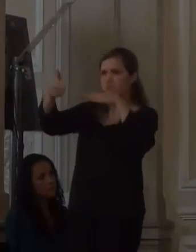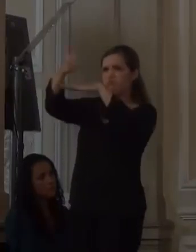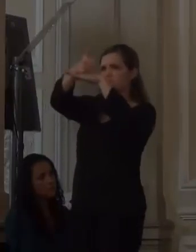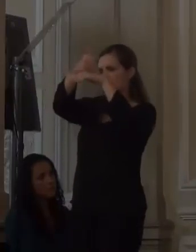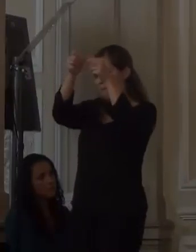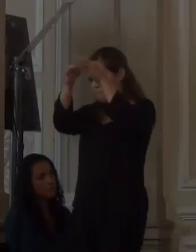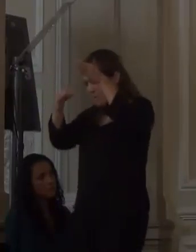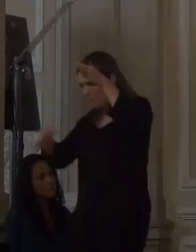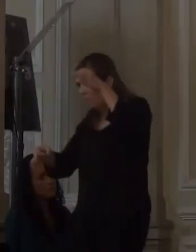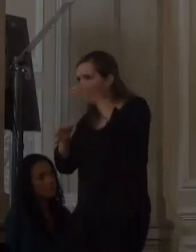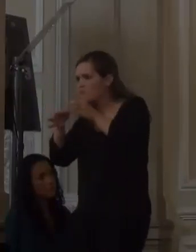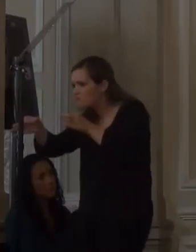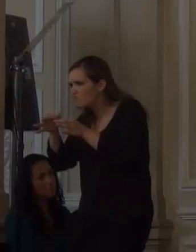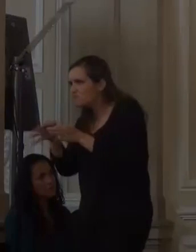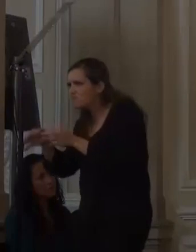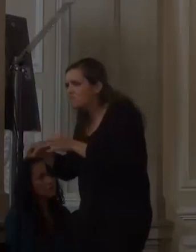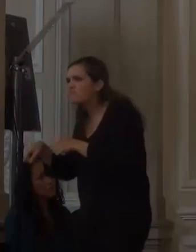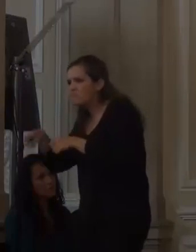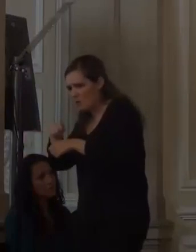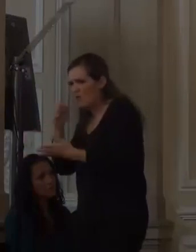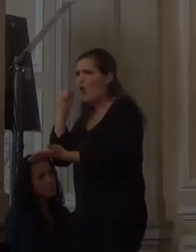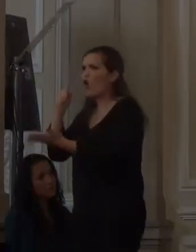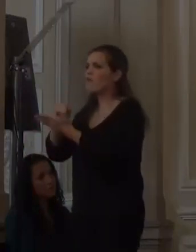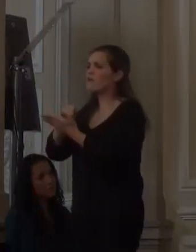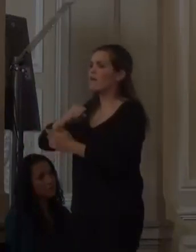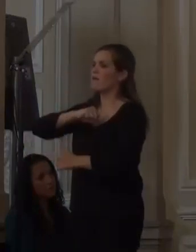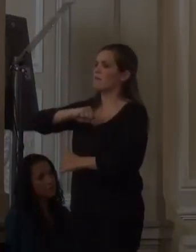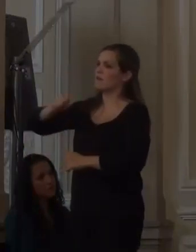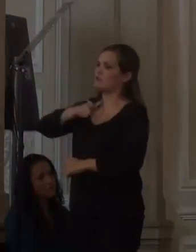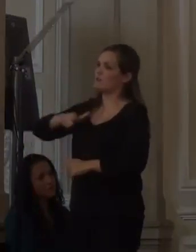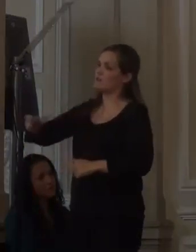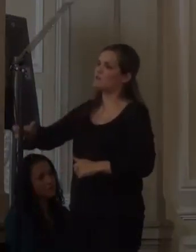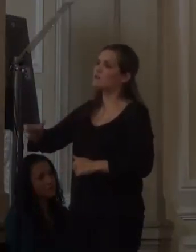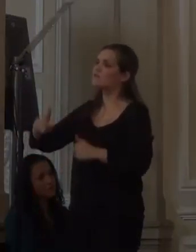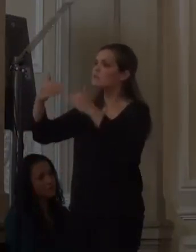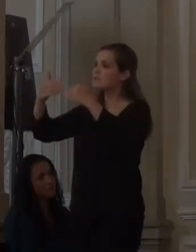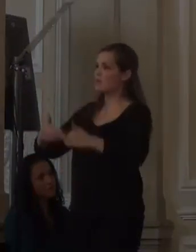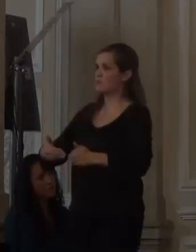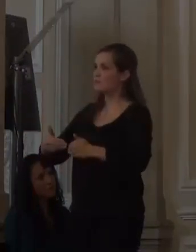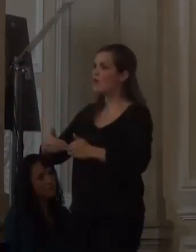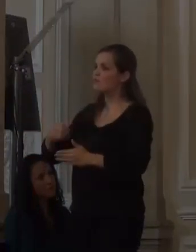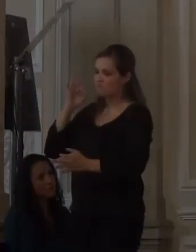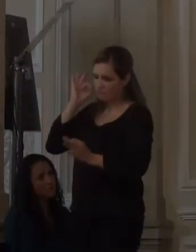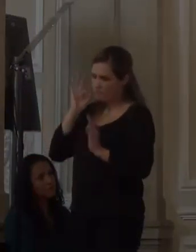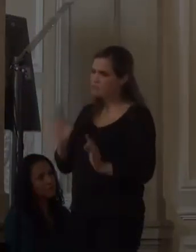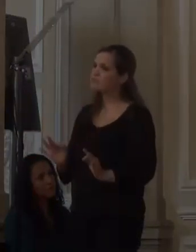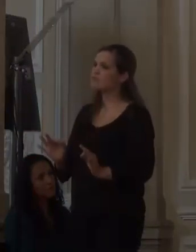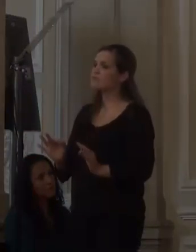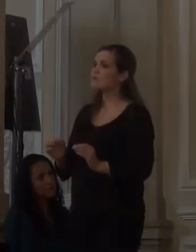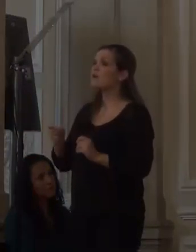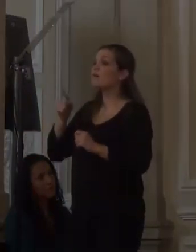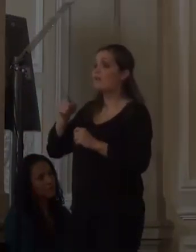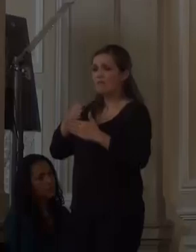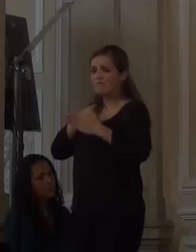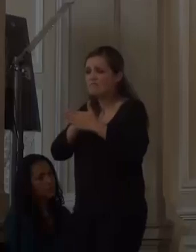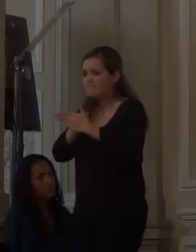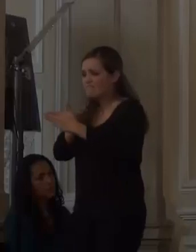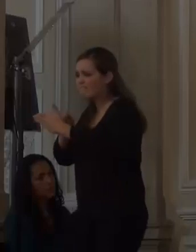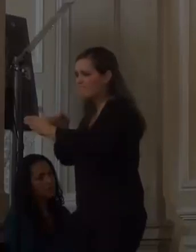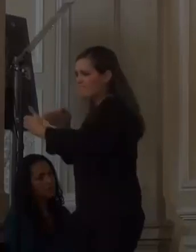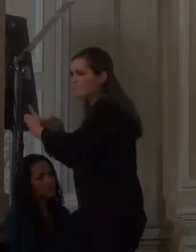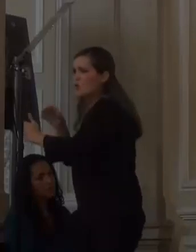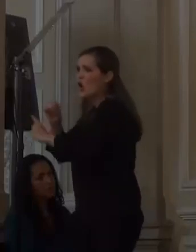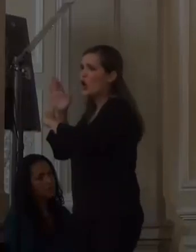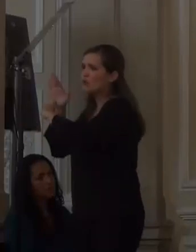a asegurar el ejercicio de los derechos de las personas con discapacidad y la eliminación de cualquier tipo